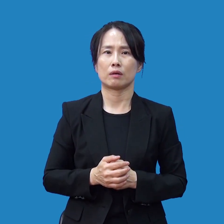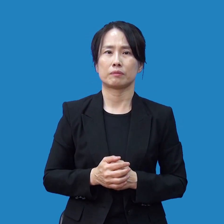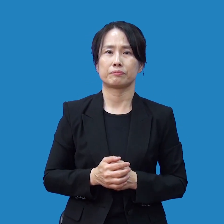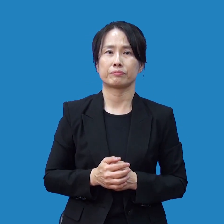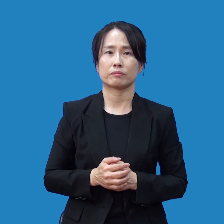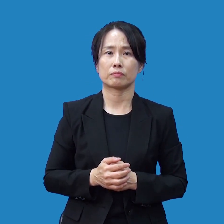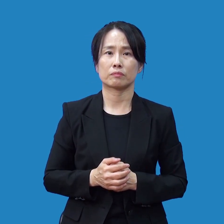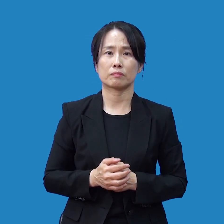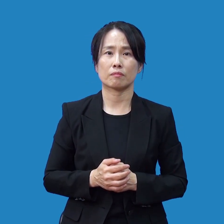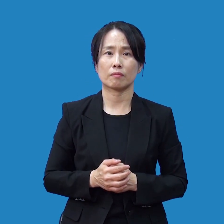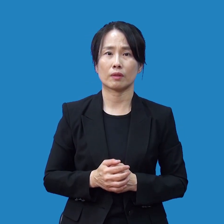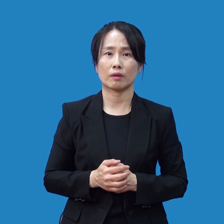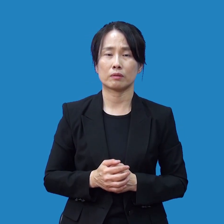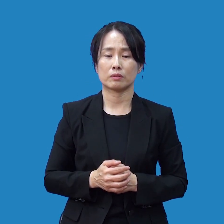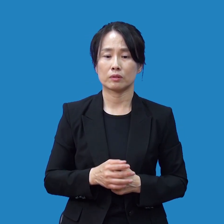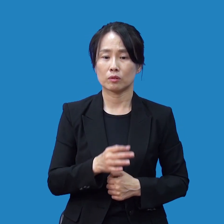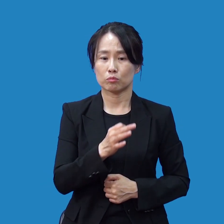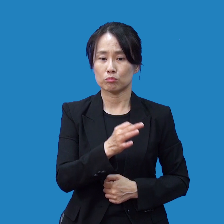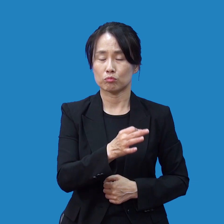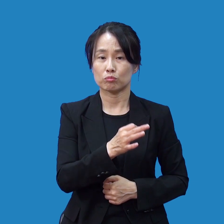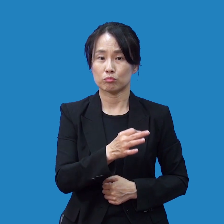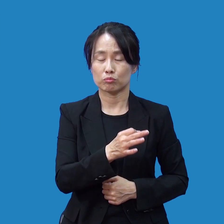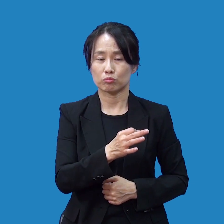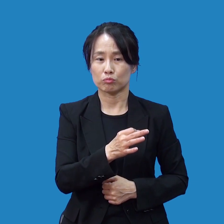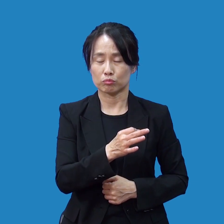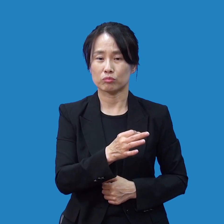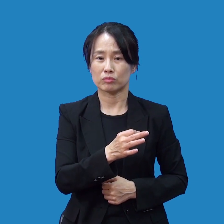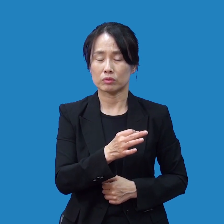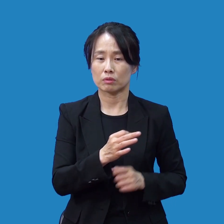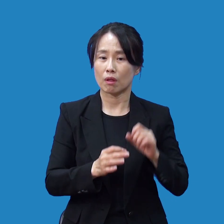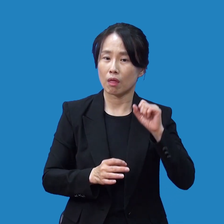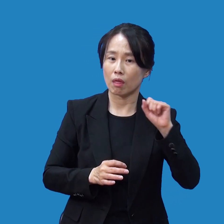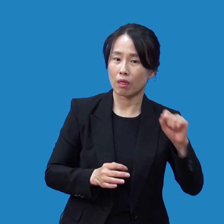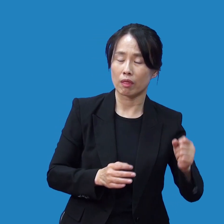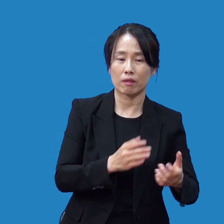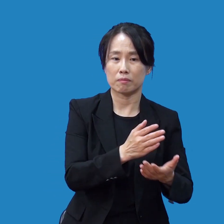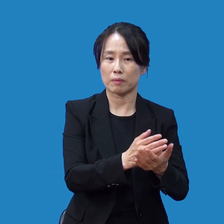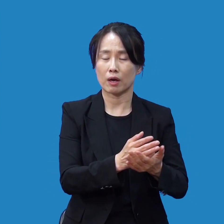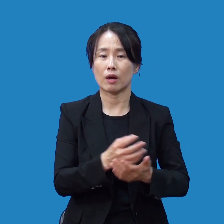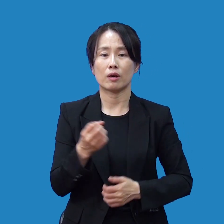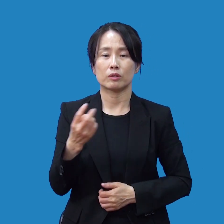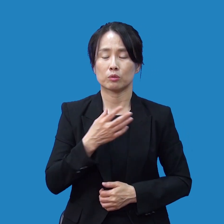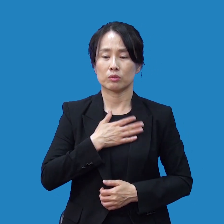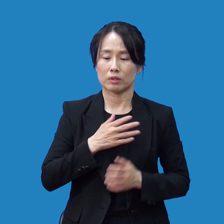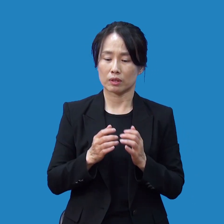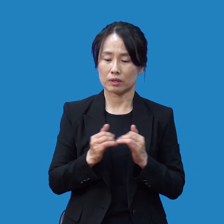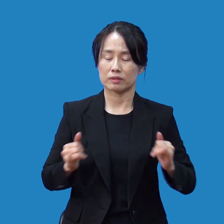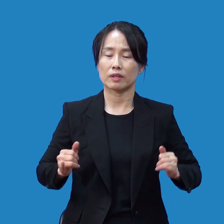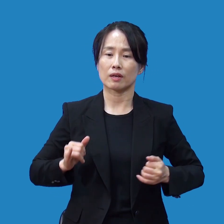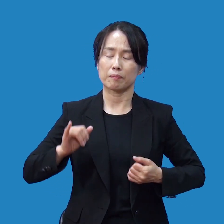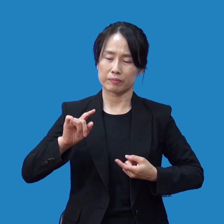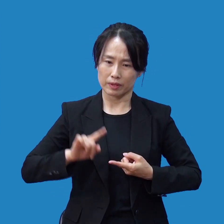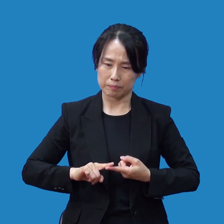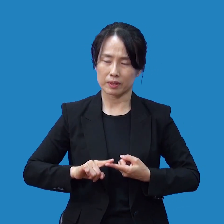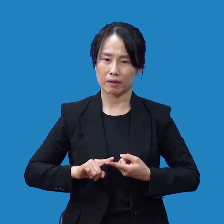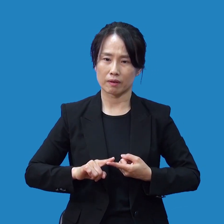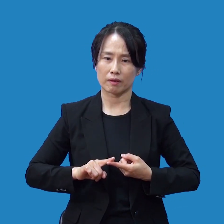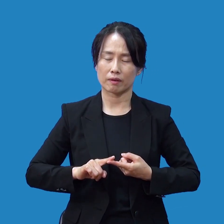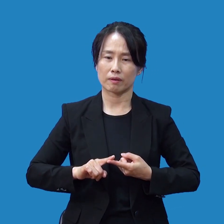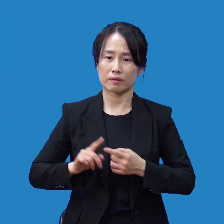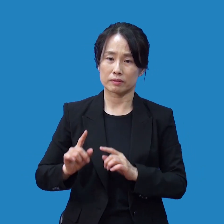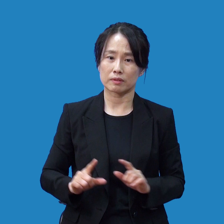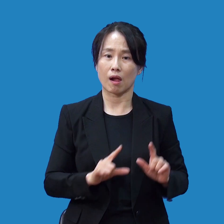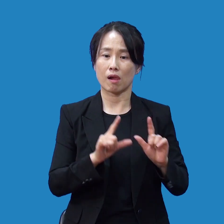물질이 우리를 변질시키지 못하도록 우리가 인간다움을 유지하는 것, 더 인간답게 되는